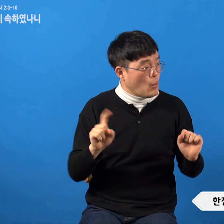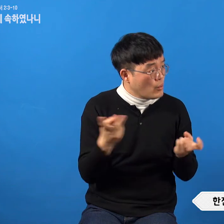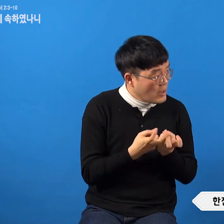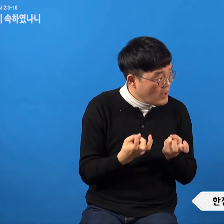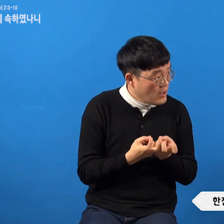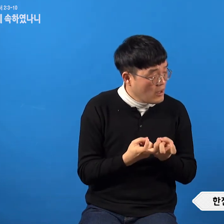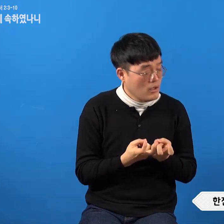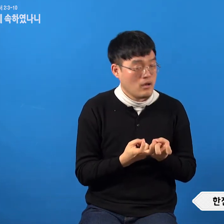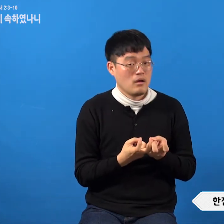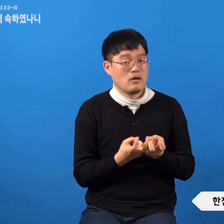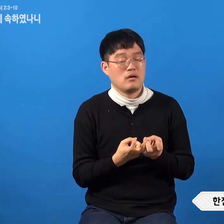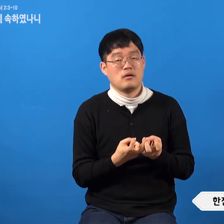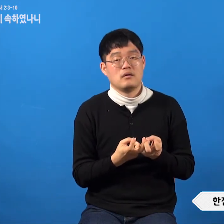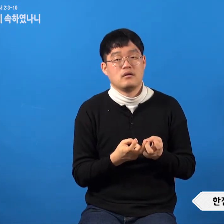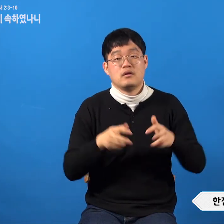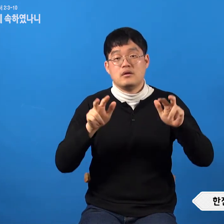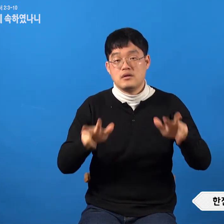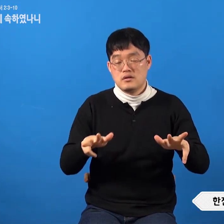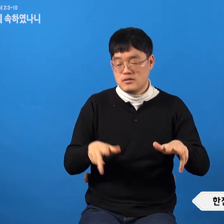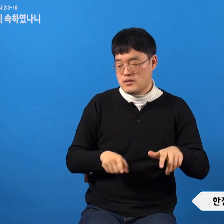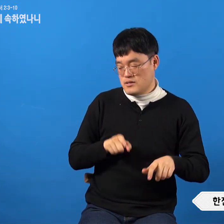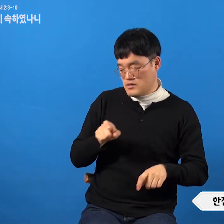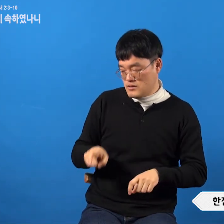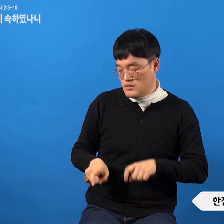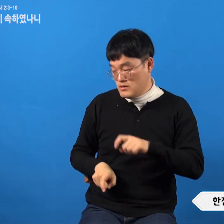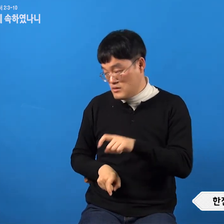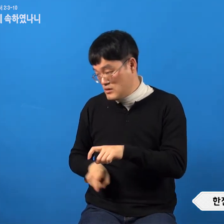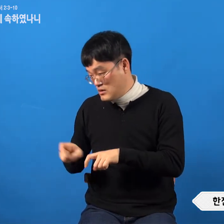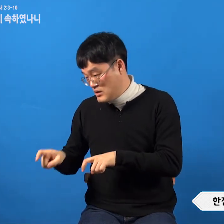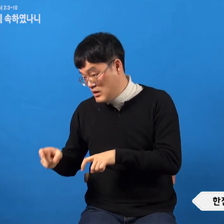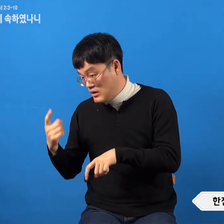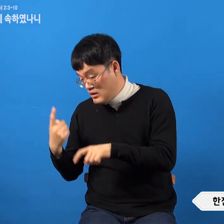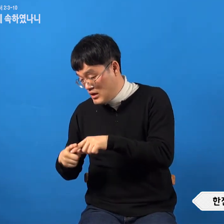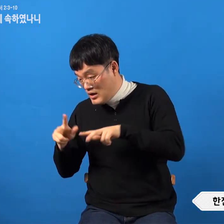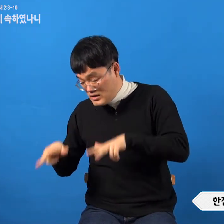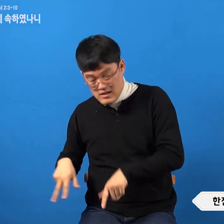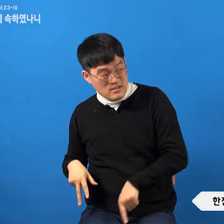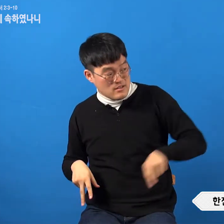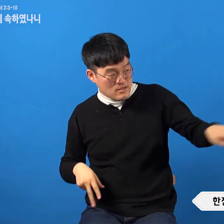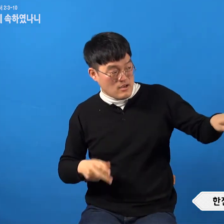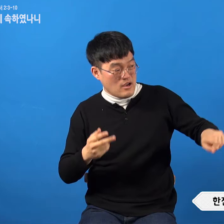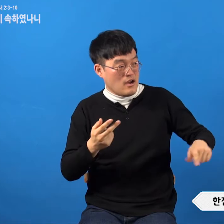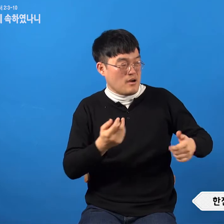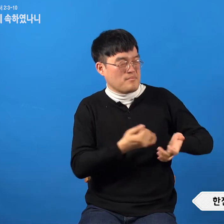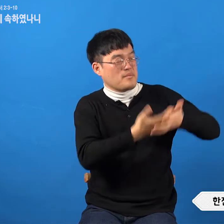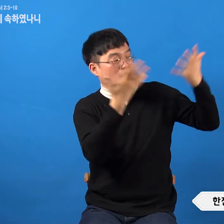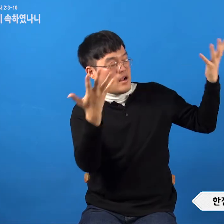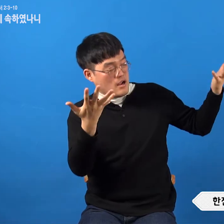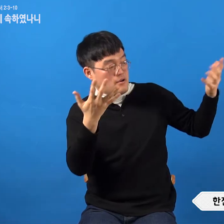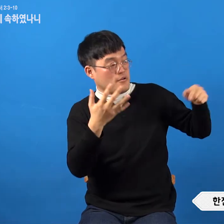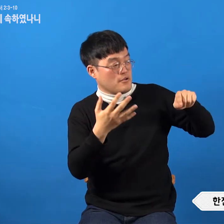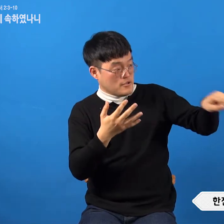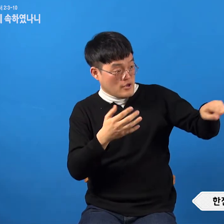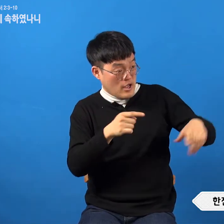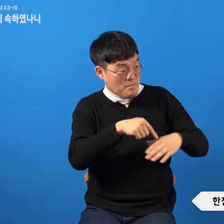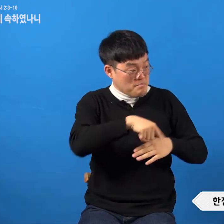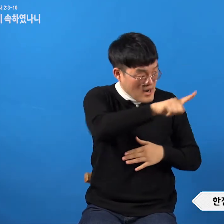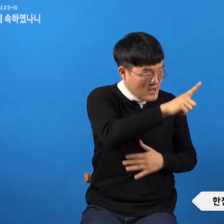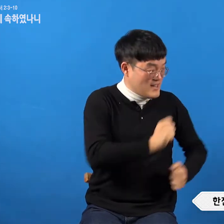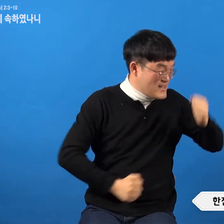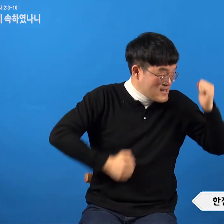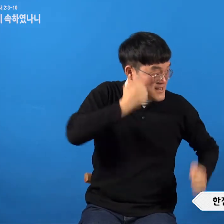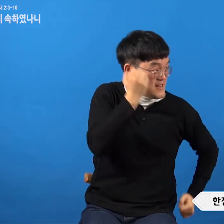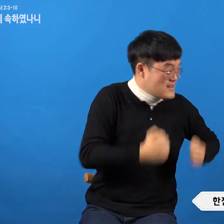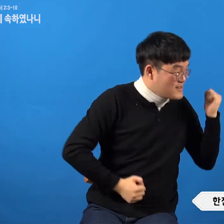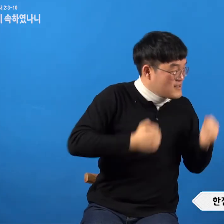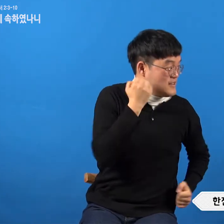있습니까? 이제 그린 마일을 뒤돌아서서 저 밝고 찬란한 바깥 세상을 향해서 달려나갈